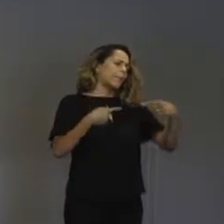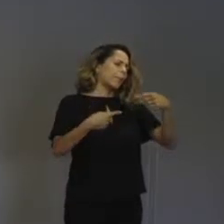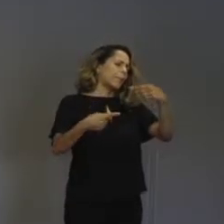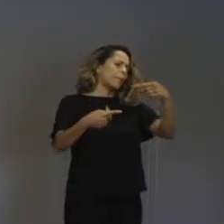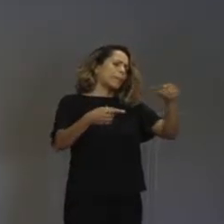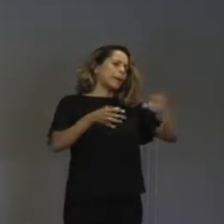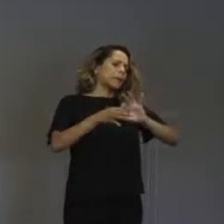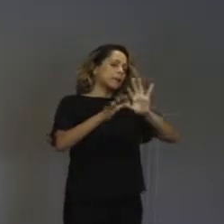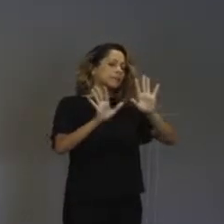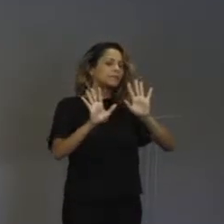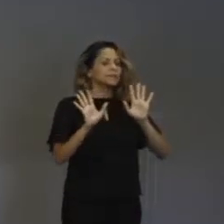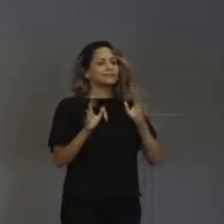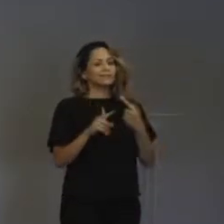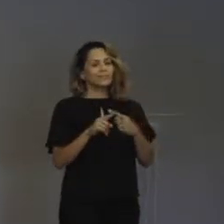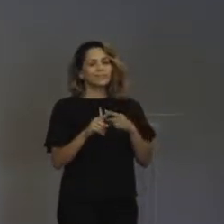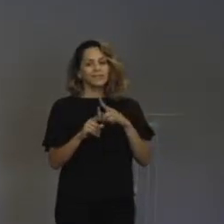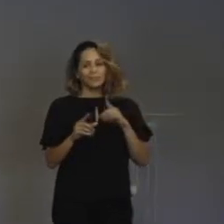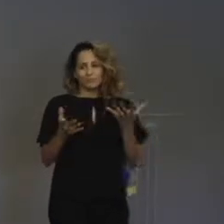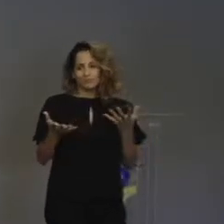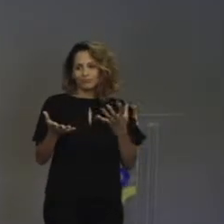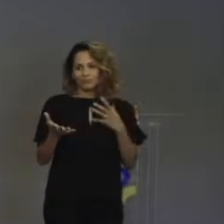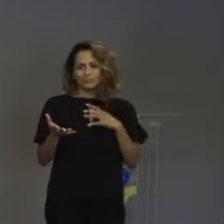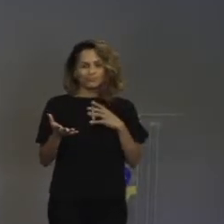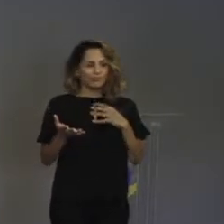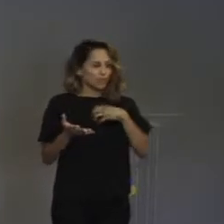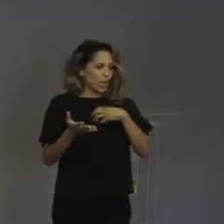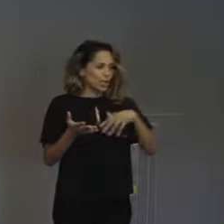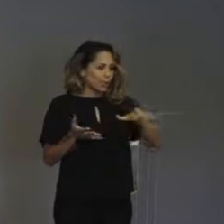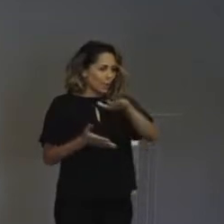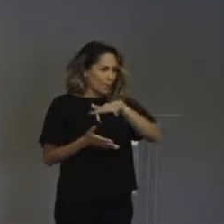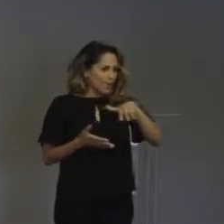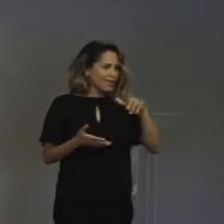O formato que a gente tem é um formato bacana, porque é livre, é um